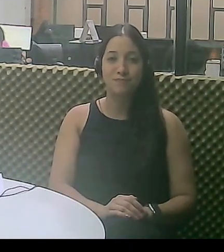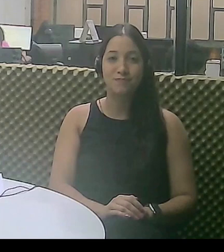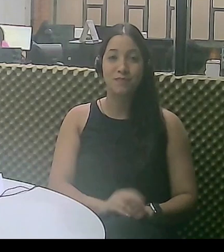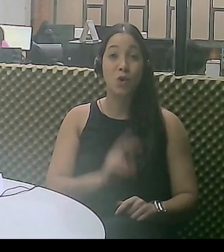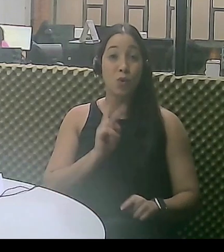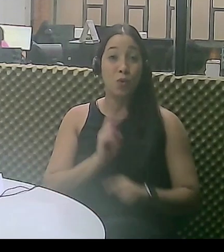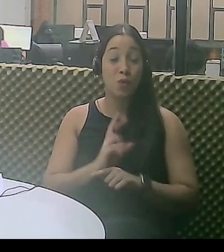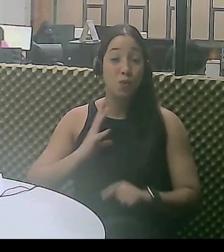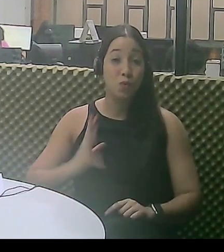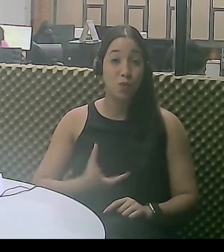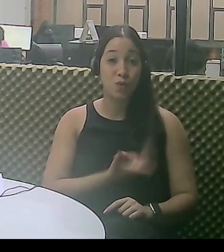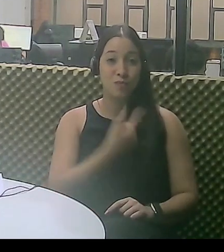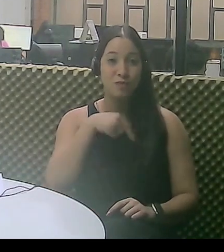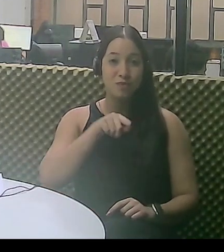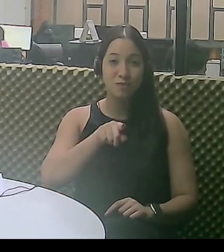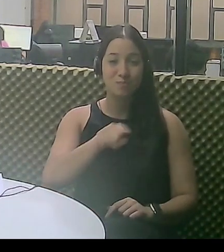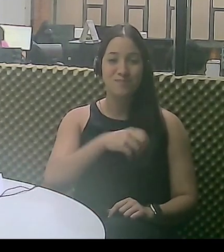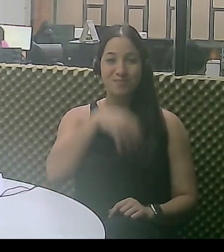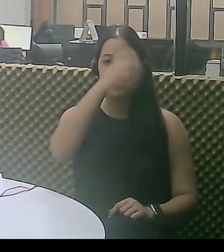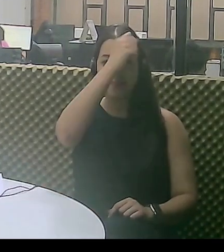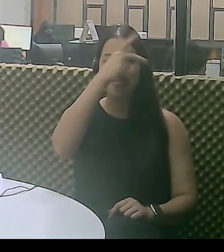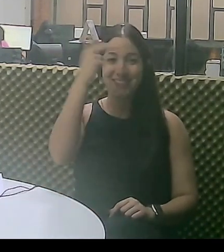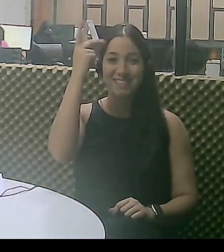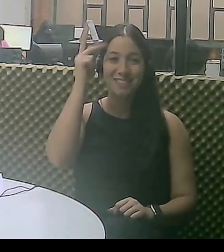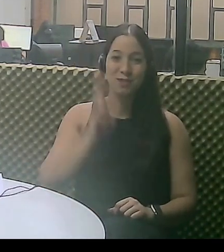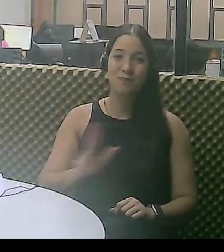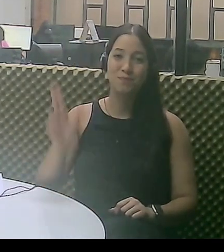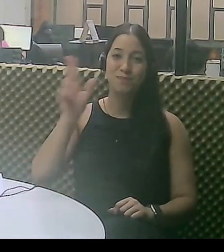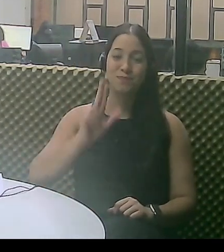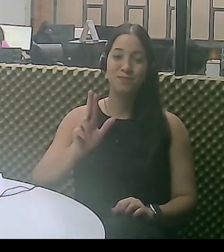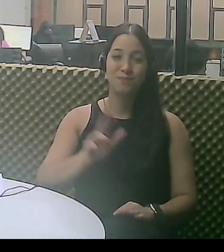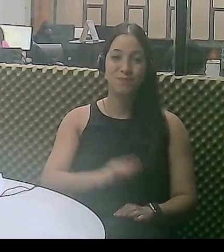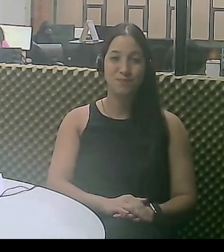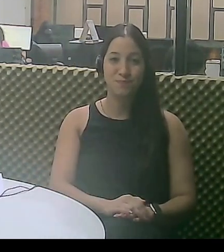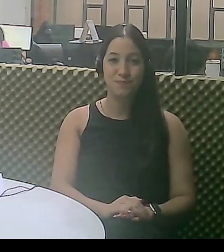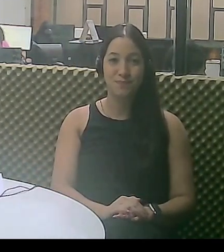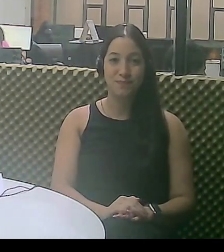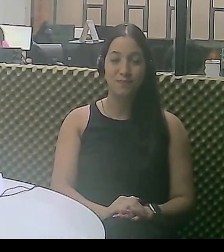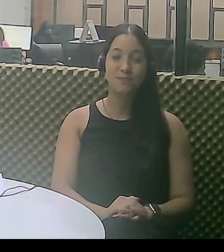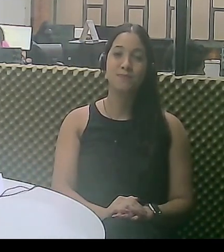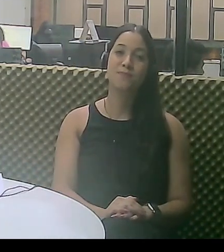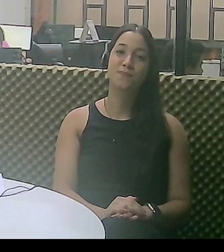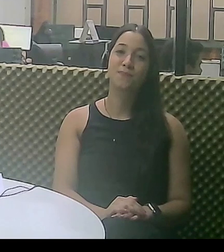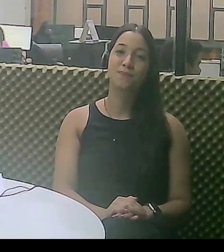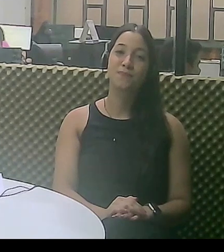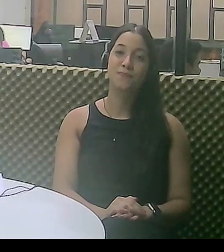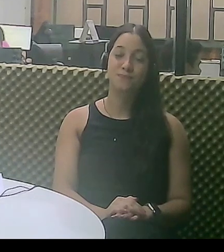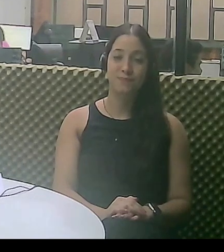para salvar vidas e cuidar bem de você. Prefeitura de Uberlândia.